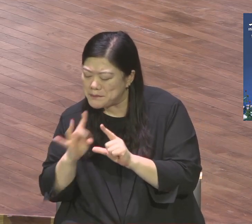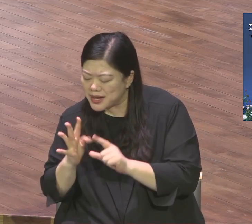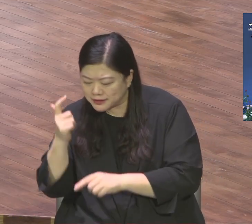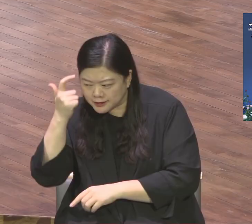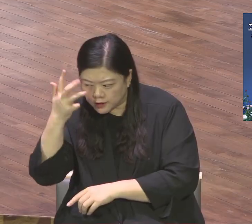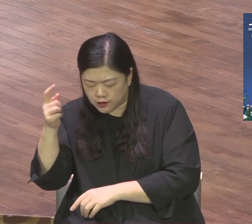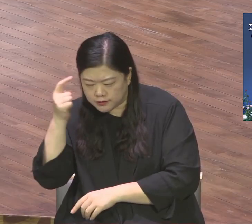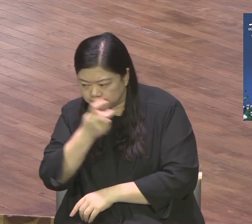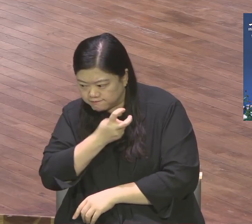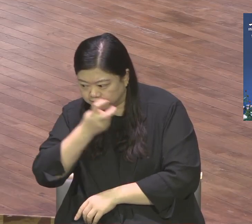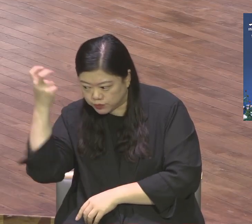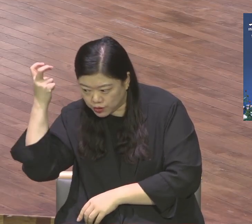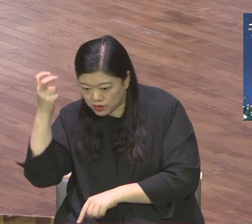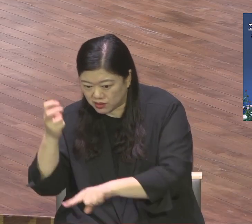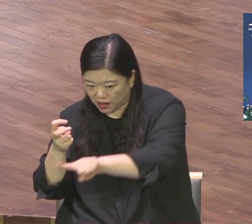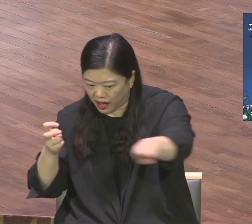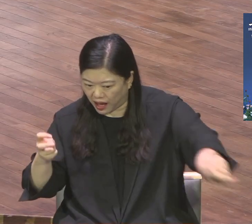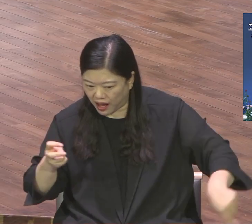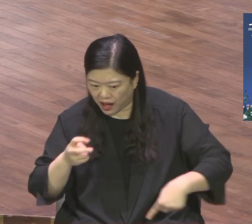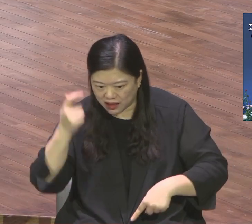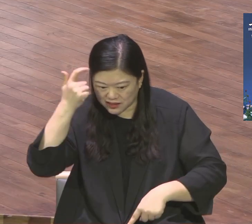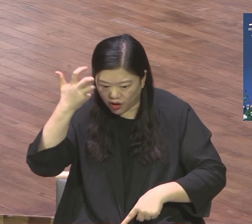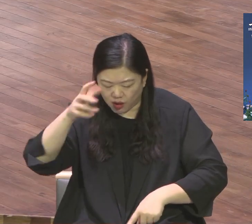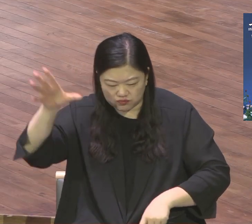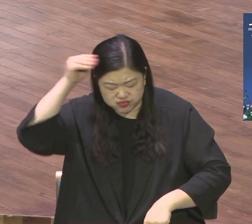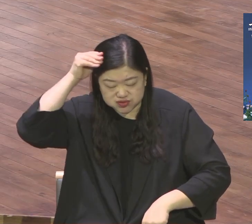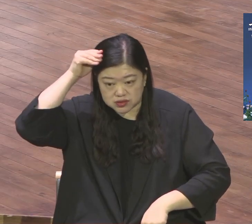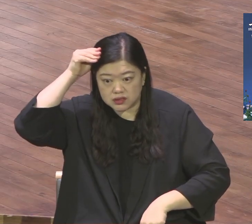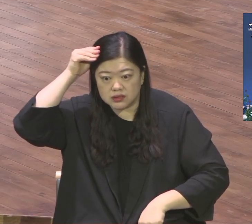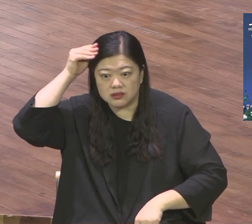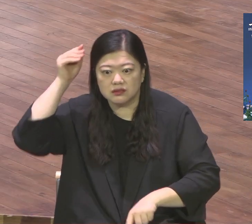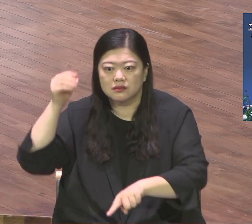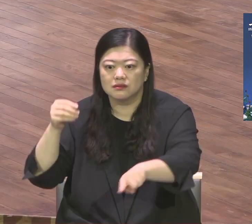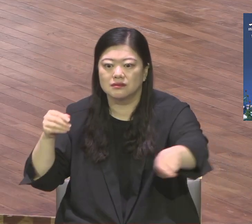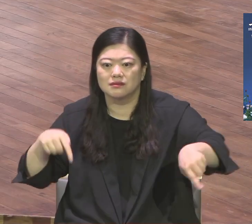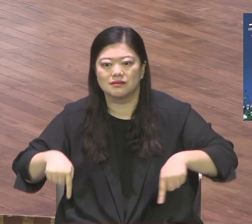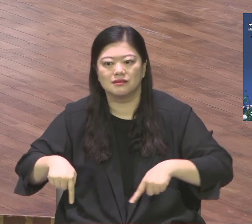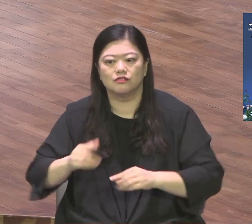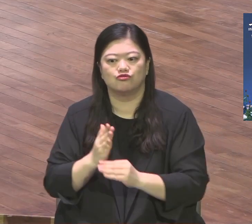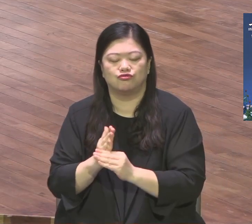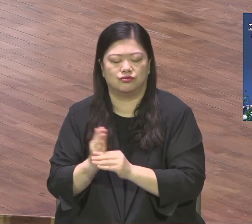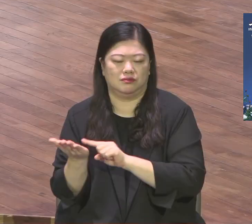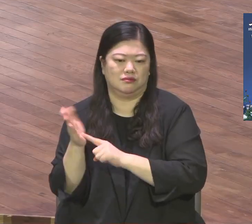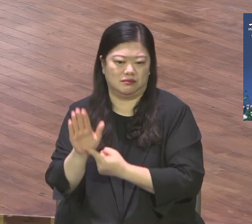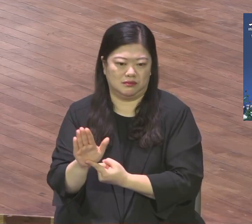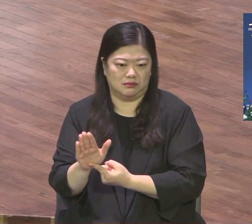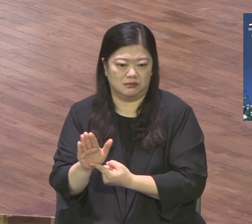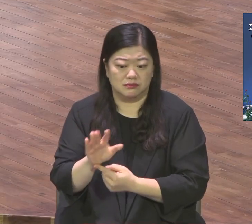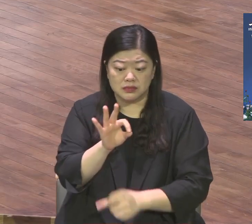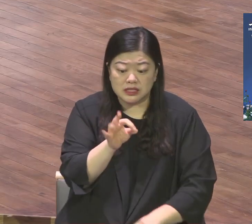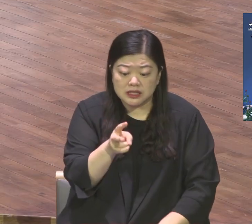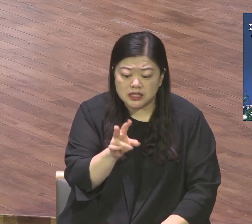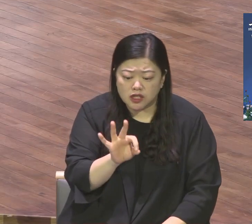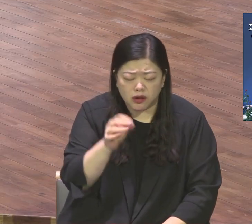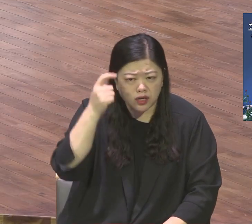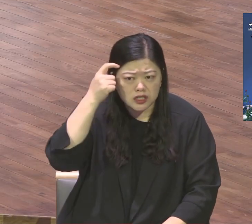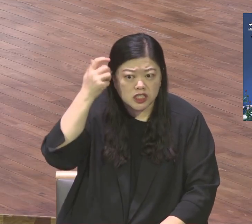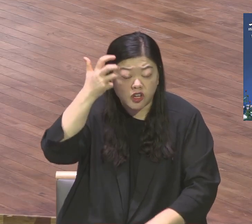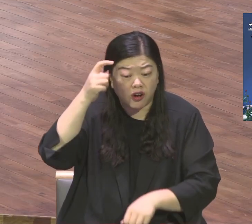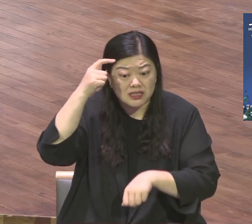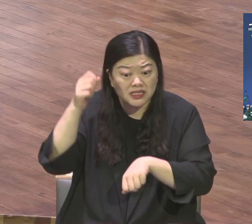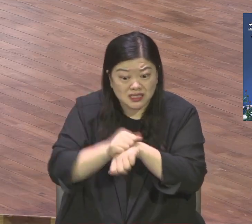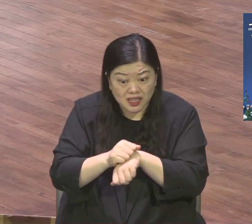깨달았다고 주장하는 사람들이. 그런데 자, 이들이 말하는 영적 지혜는 성경으로부터 온 것이